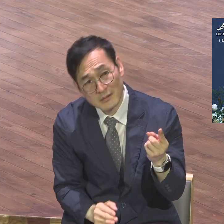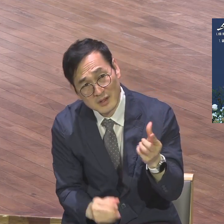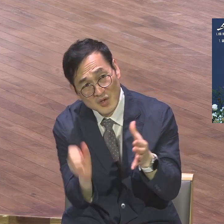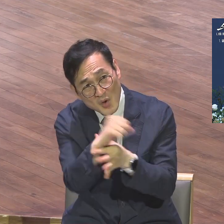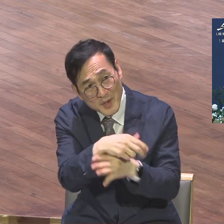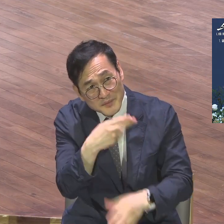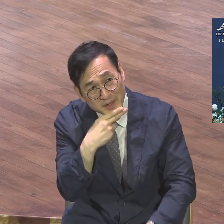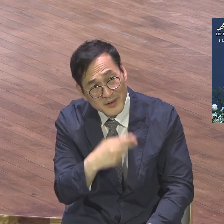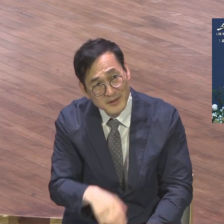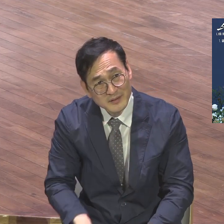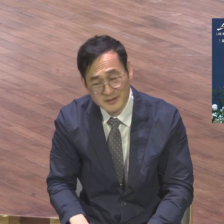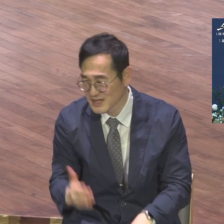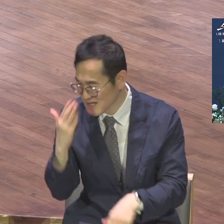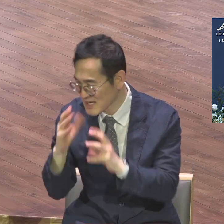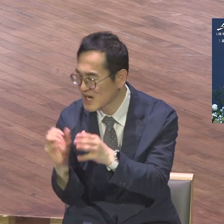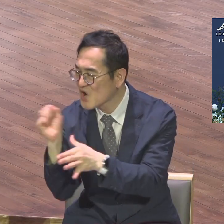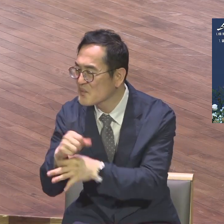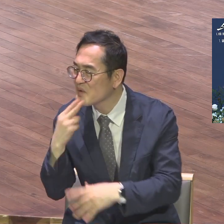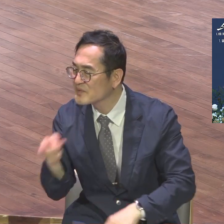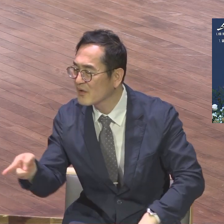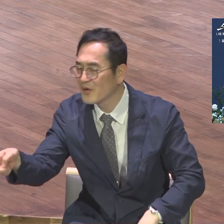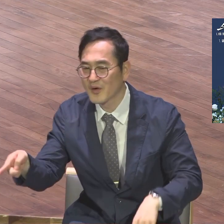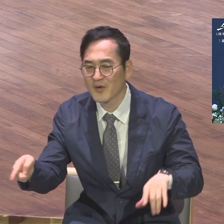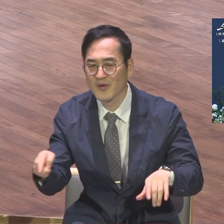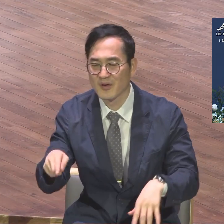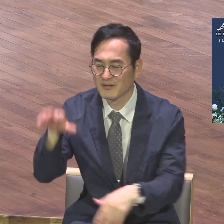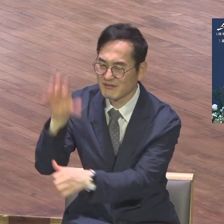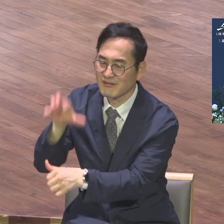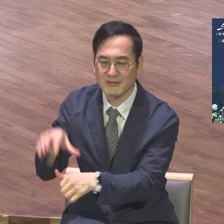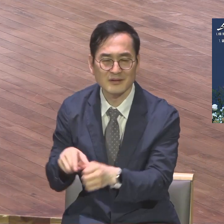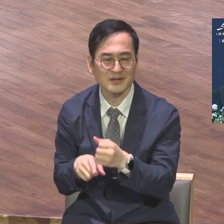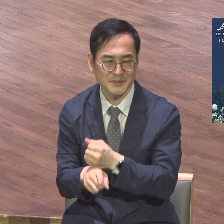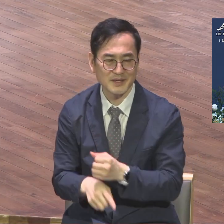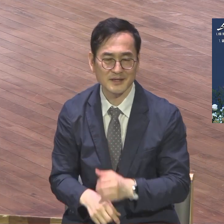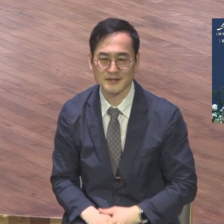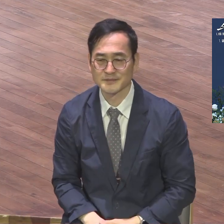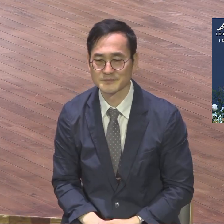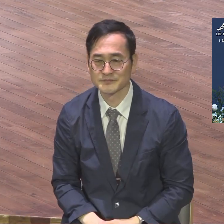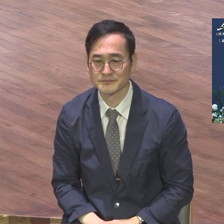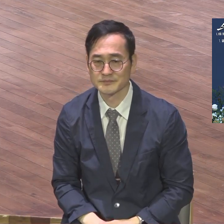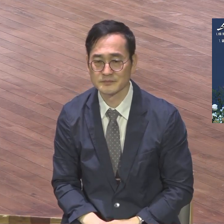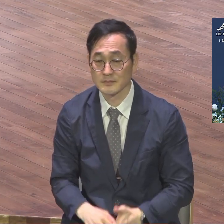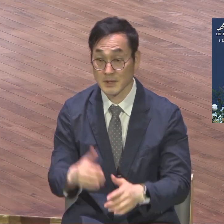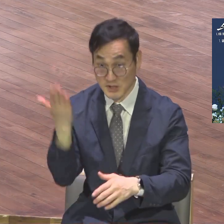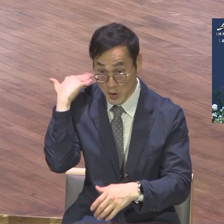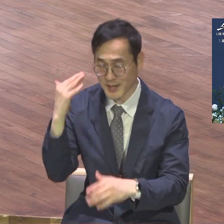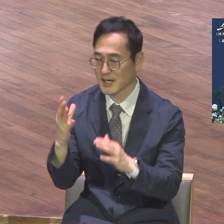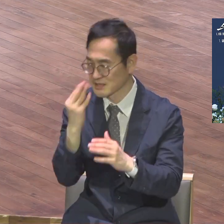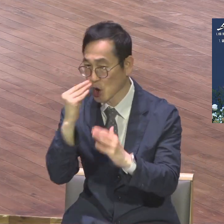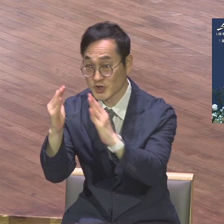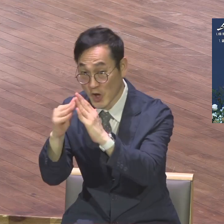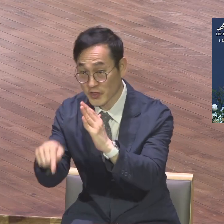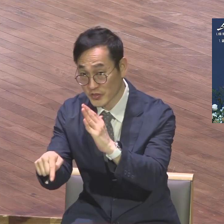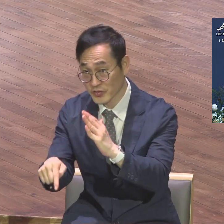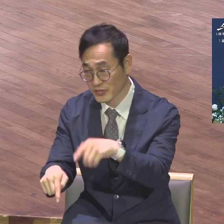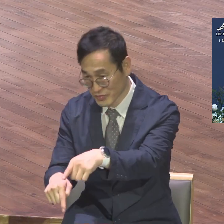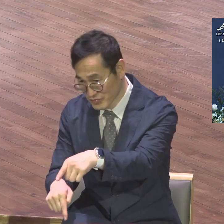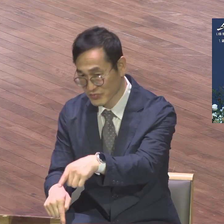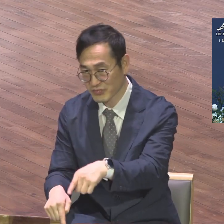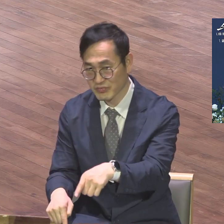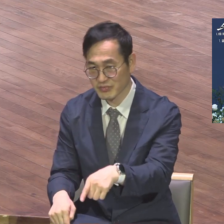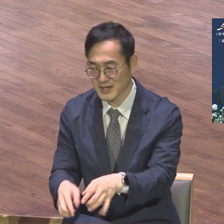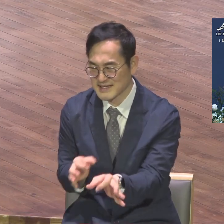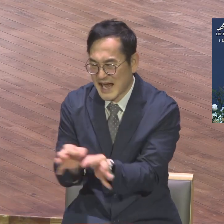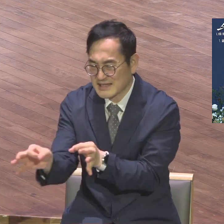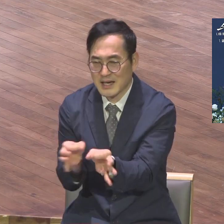없다. 오늘 본문에 이어진 내용을 보면 예수님께서 성전을 청결하게 청소하는 장면이 나와요. 이